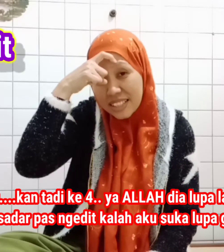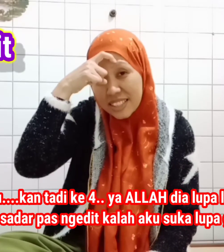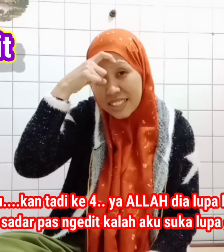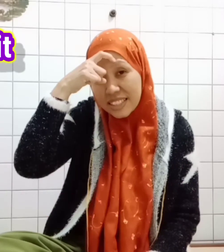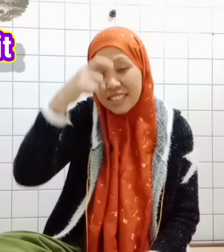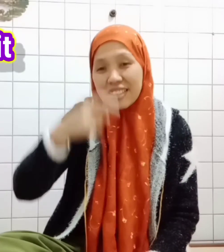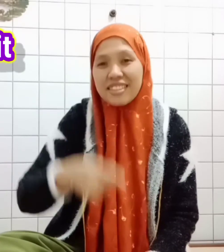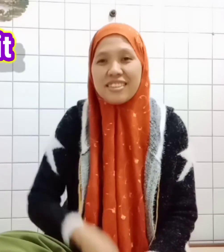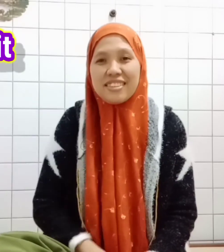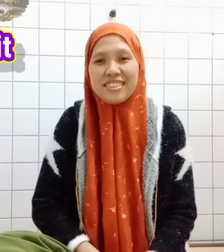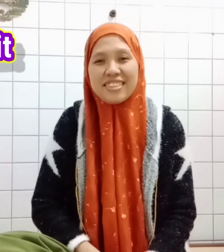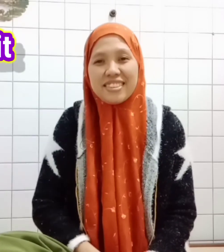Sakit.